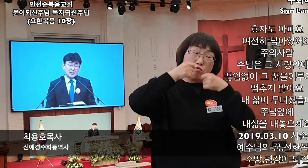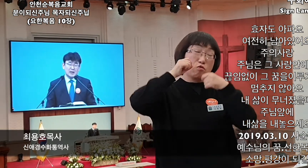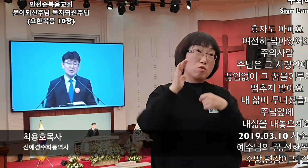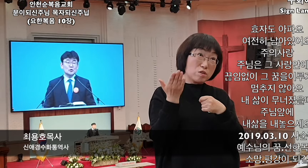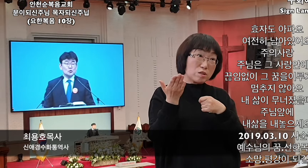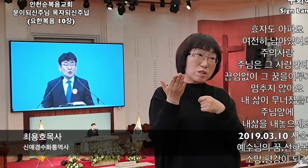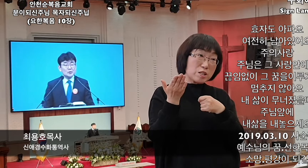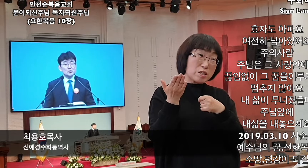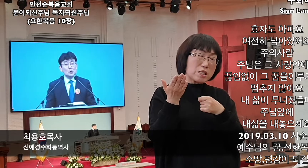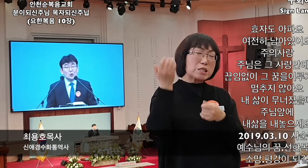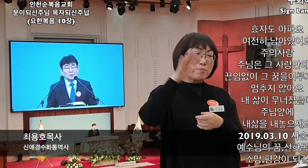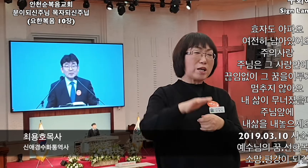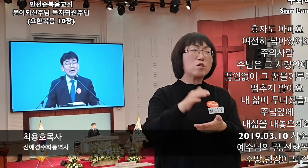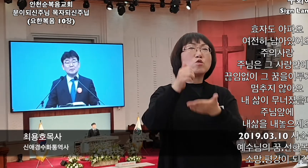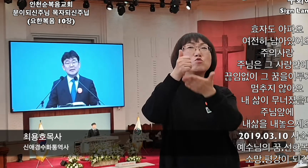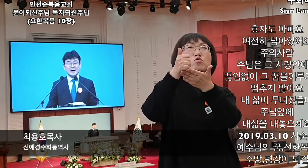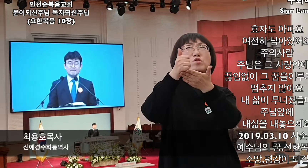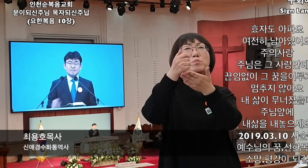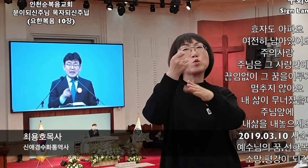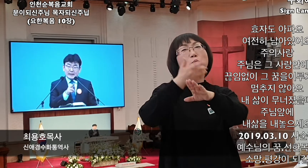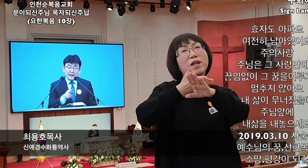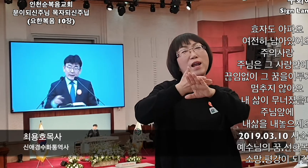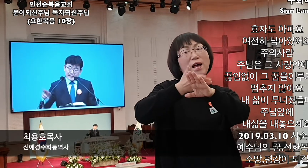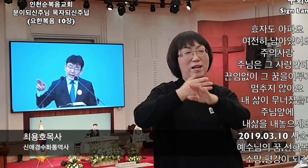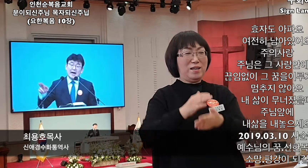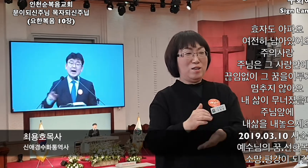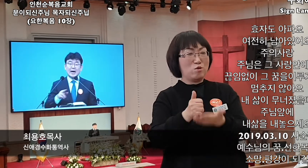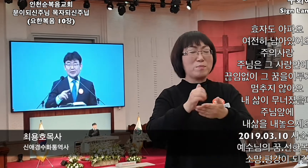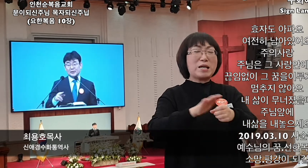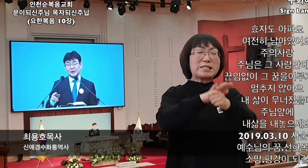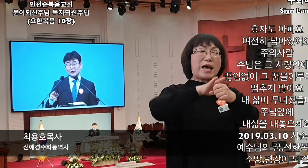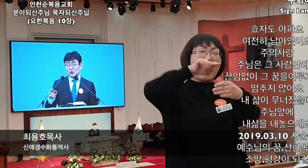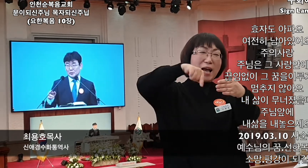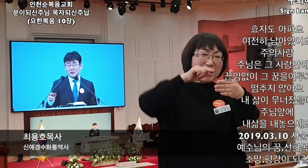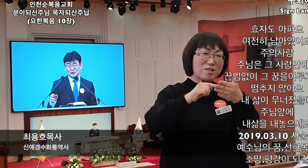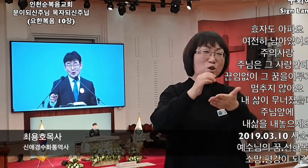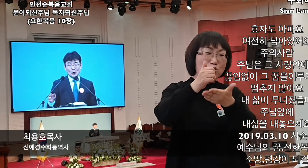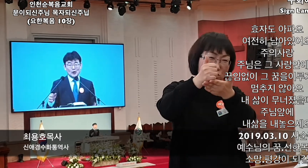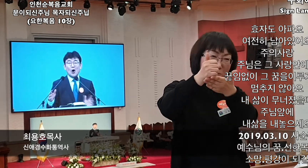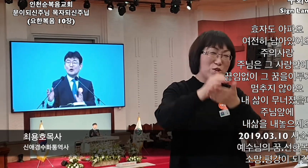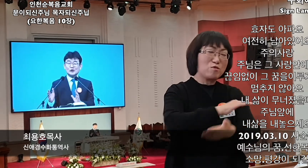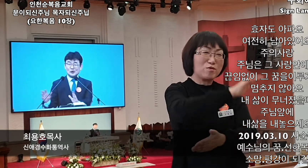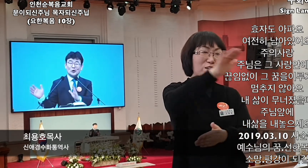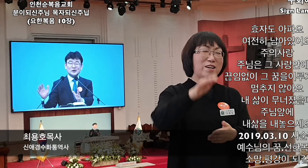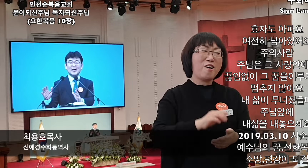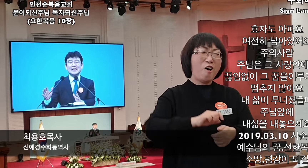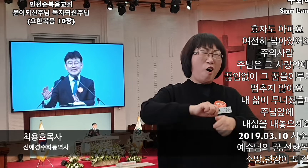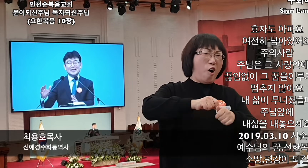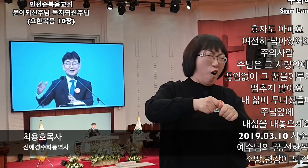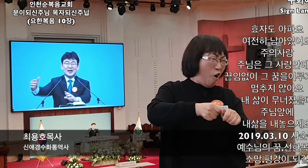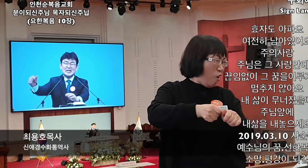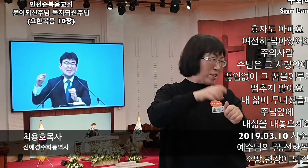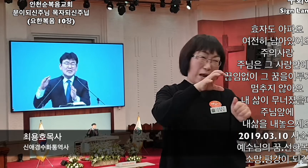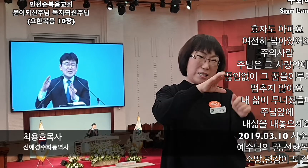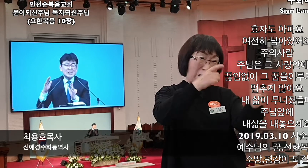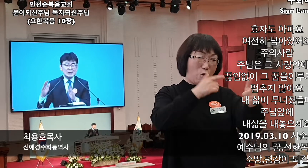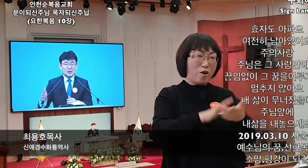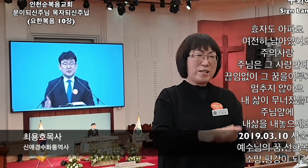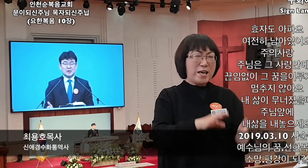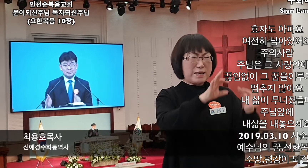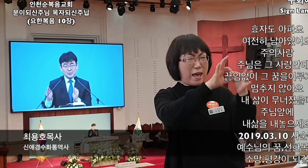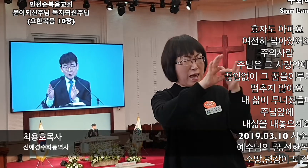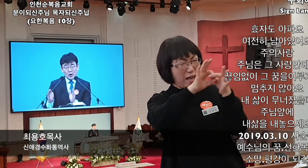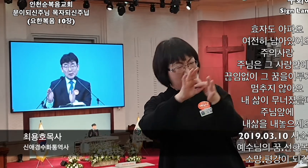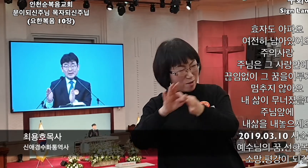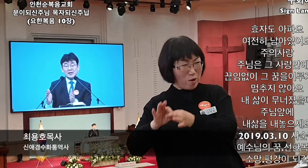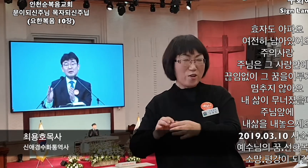하지만 주님은 조금 다릅니다. 그 사랑 안에서요, 주님은 우리를 억지로 어떻게 하진 않으셔요. 하지만